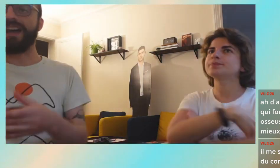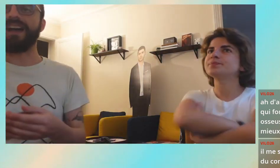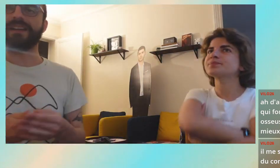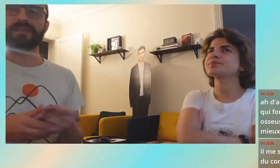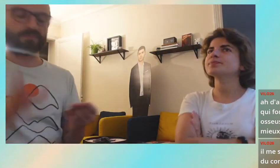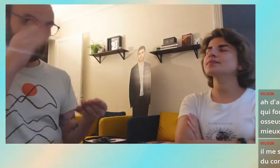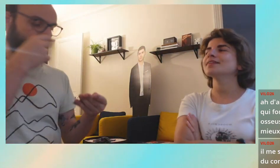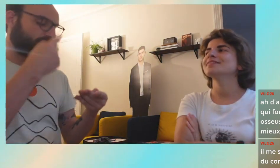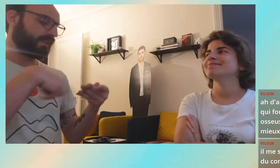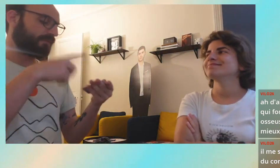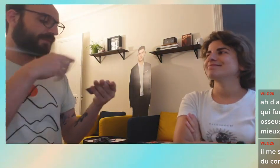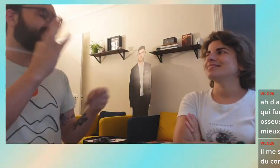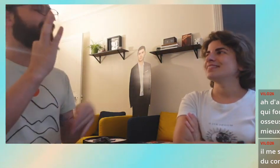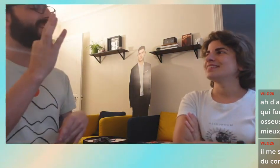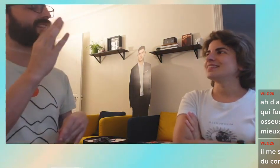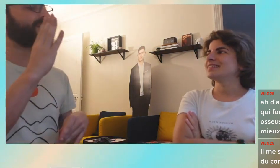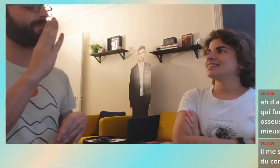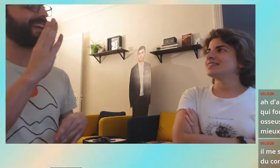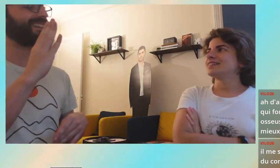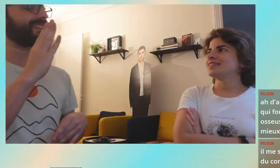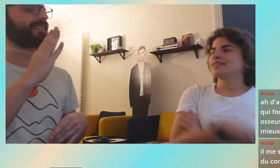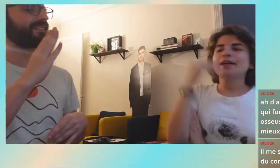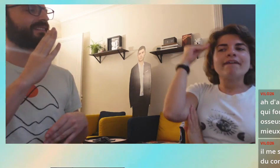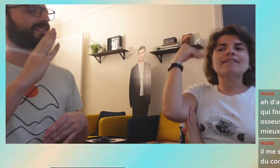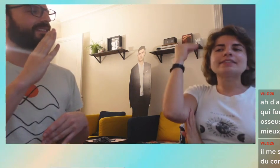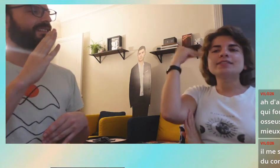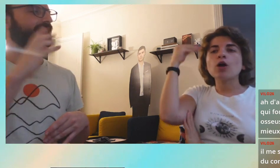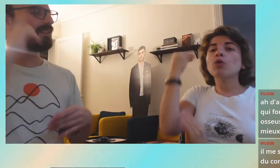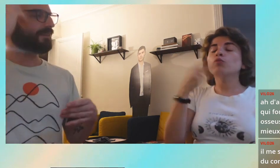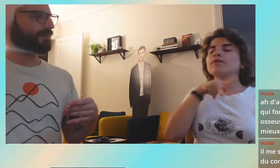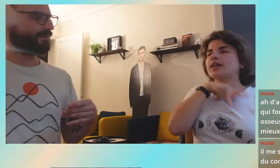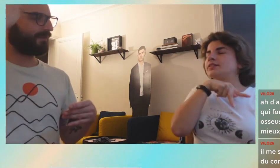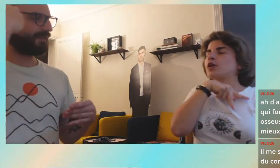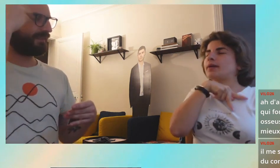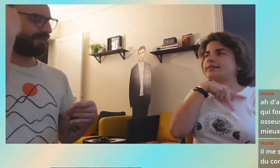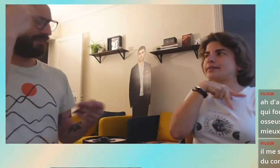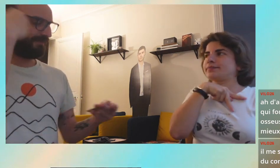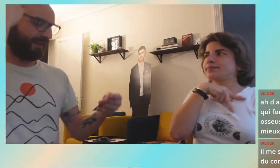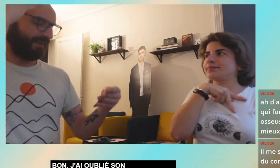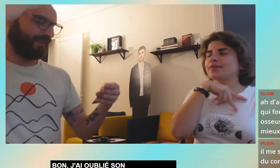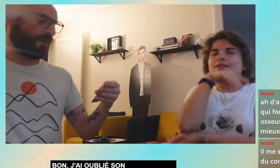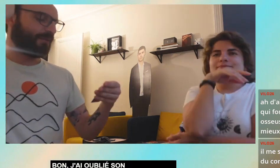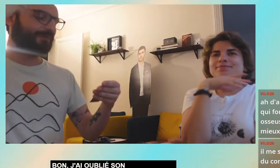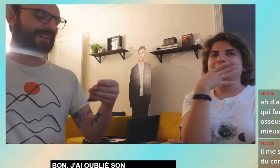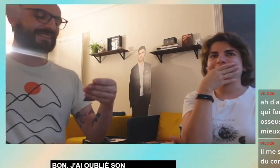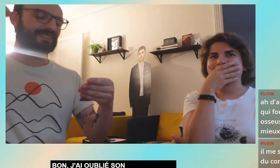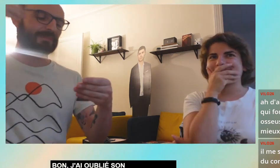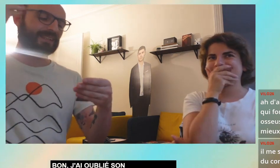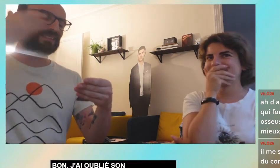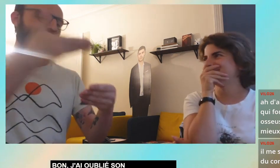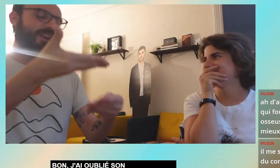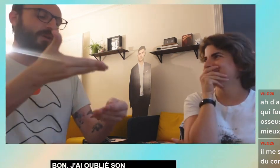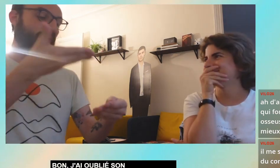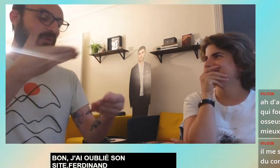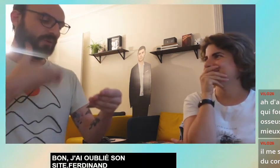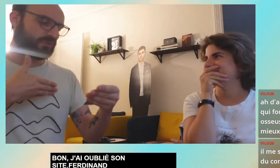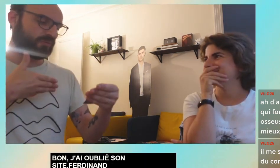Ah, bon, j'ai oublié son site. Ferdinand Berthier. Ferdinand Berthier. Voilà. Ferdinand Berthier